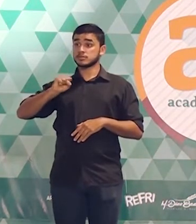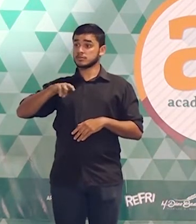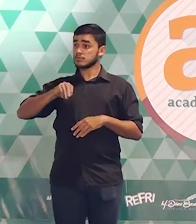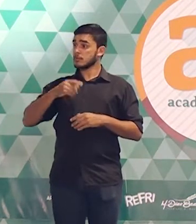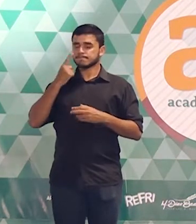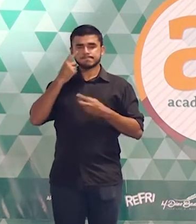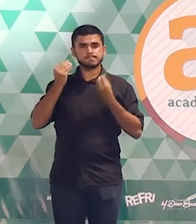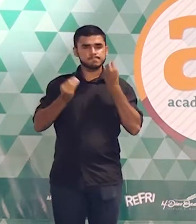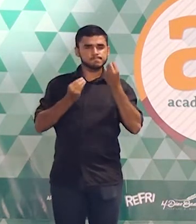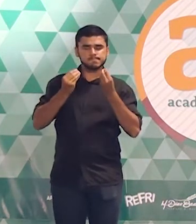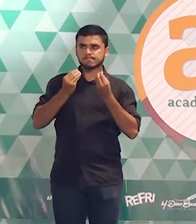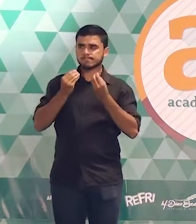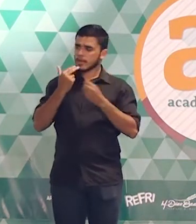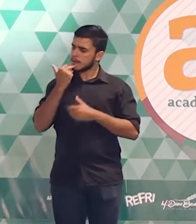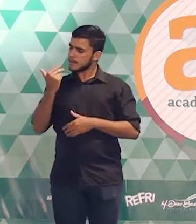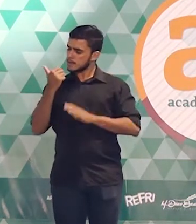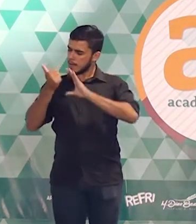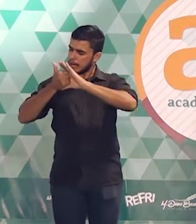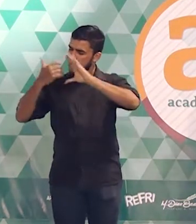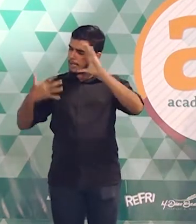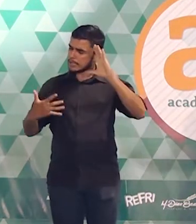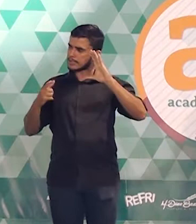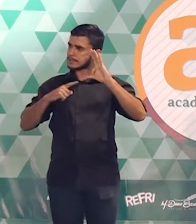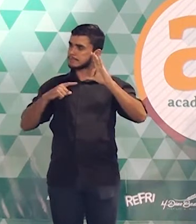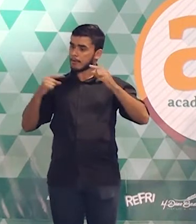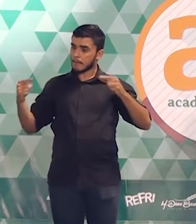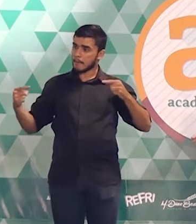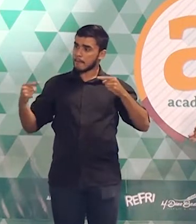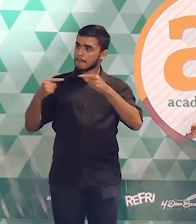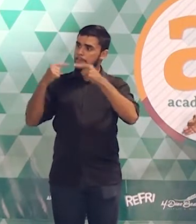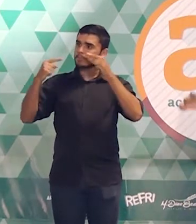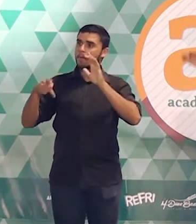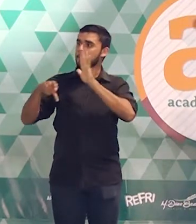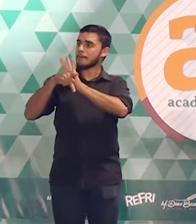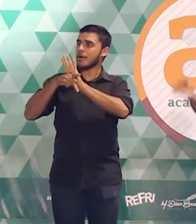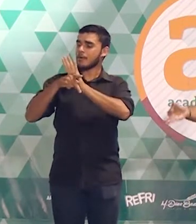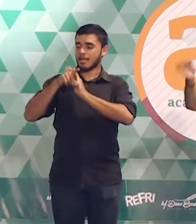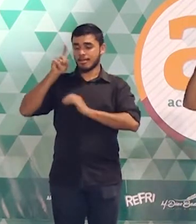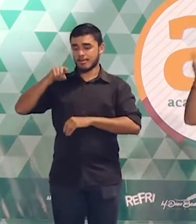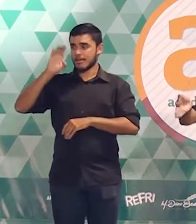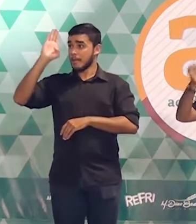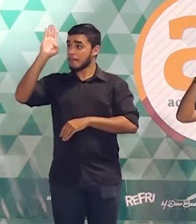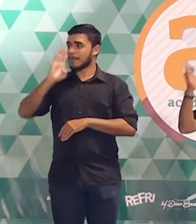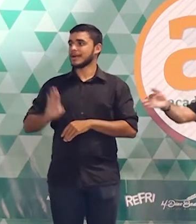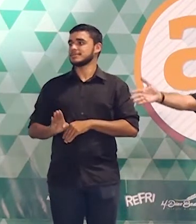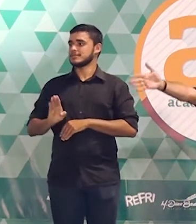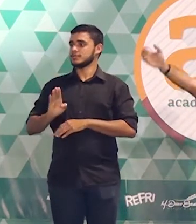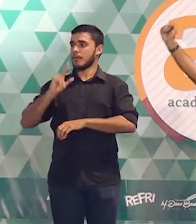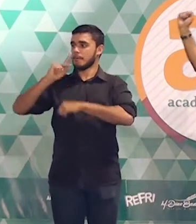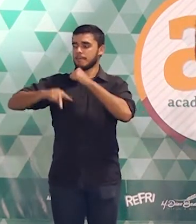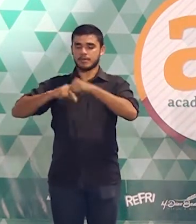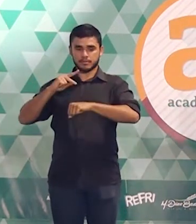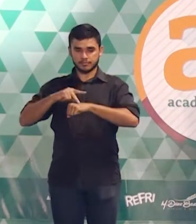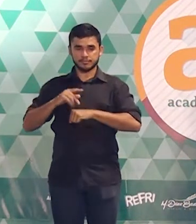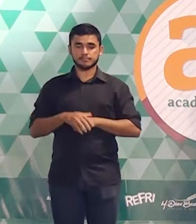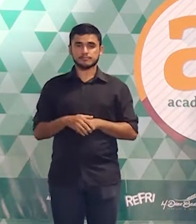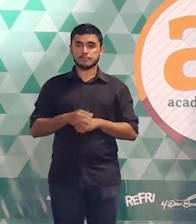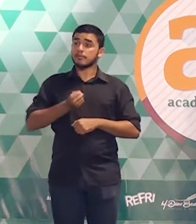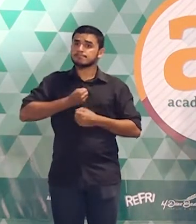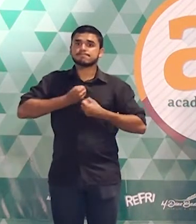perfil linguístico algo que é próprio da forma brasileira de se